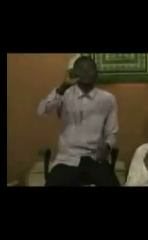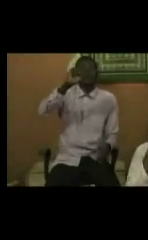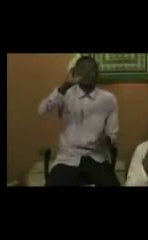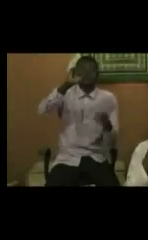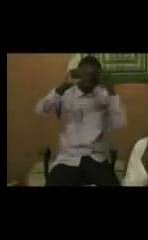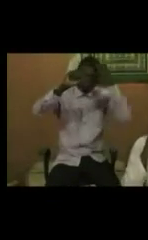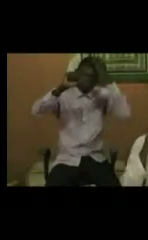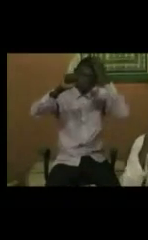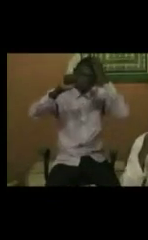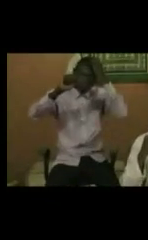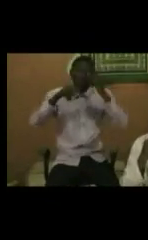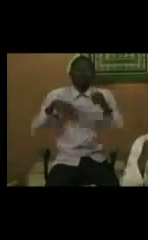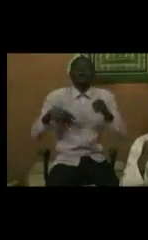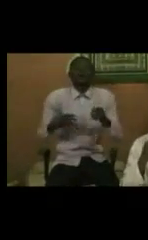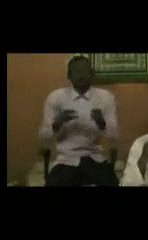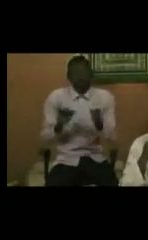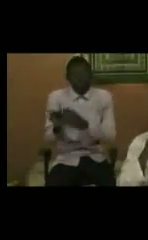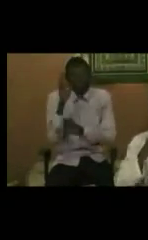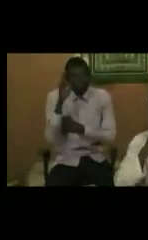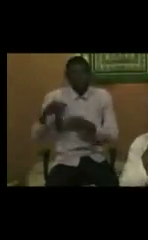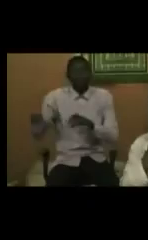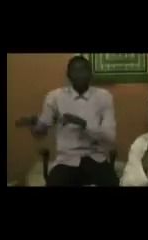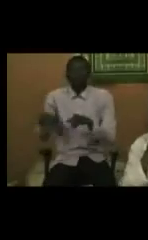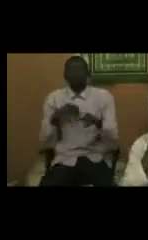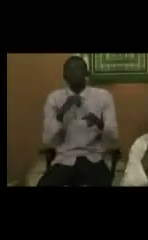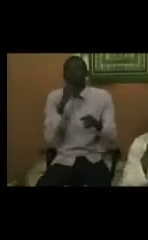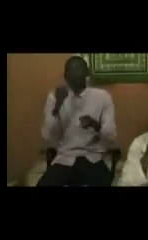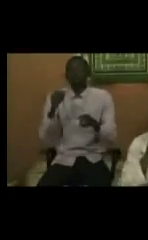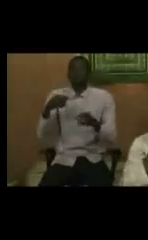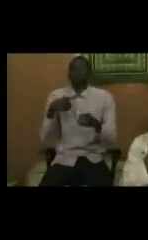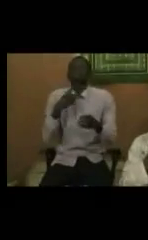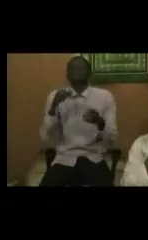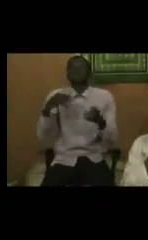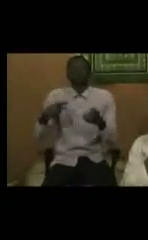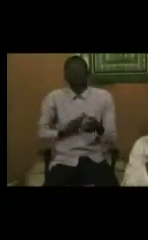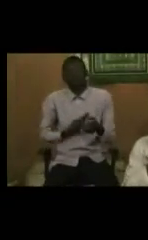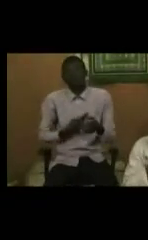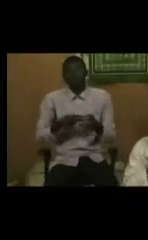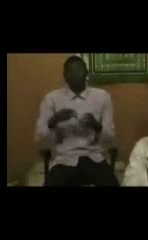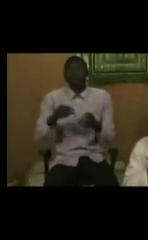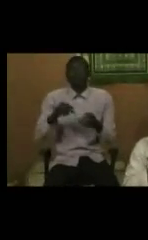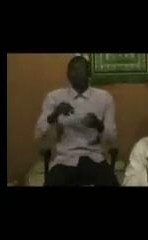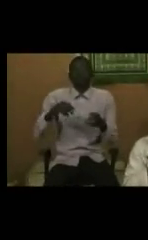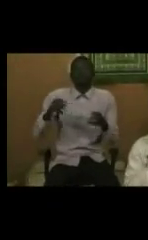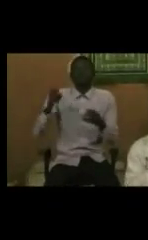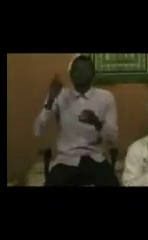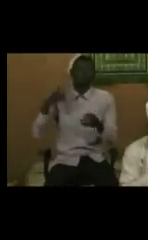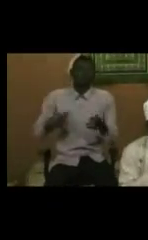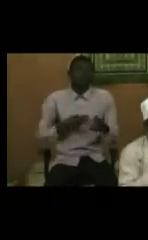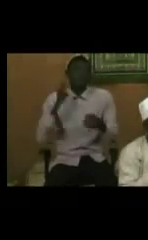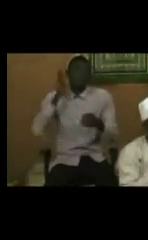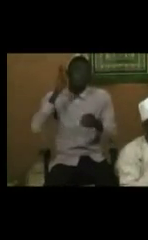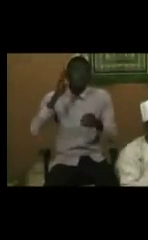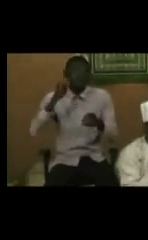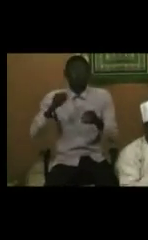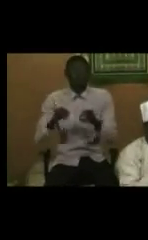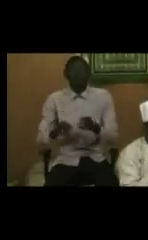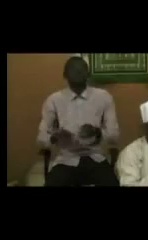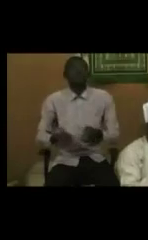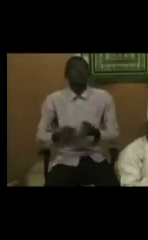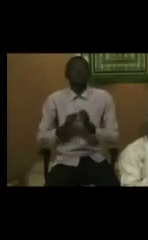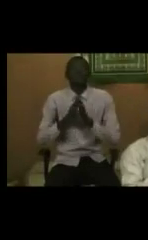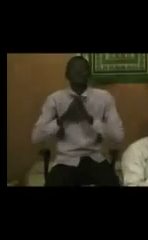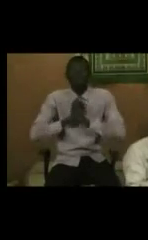se inaroni kan lo kinbe ni o fi ruku ati sujudu le abo mu